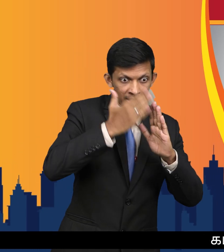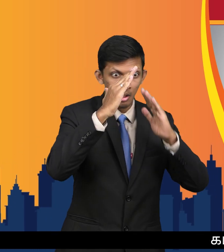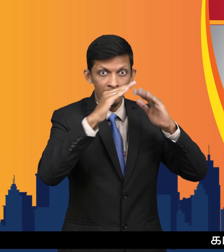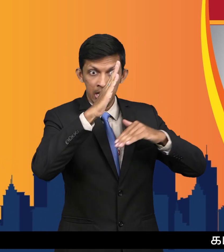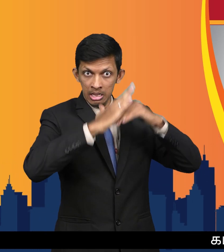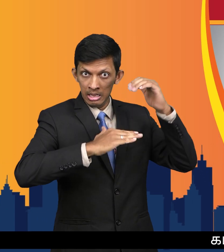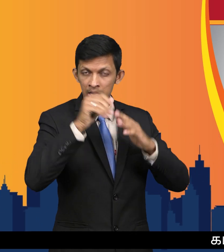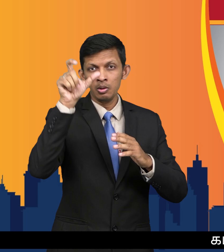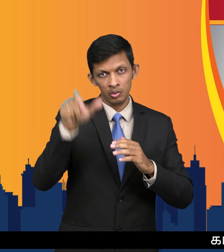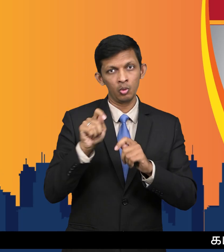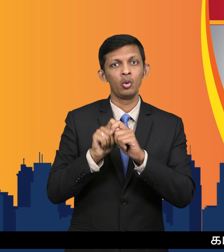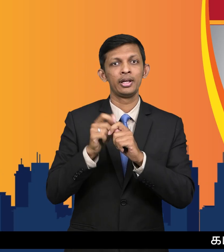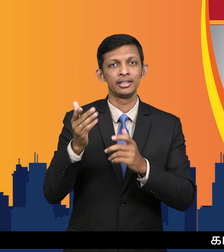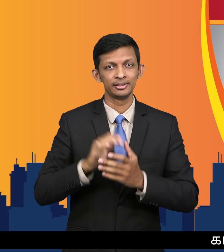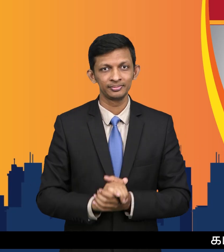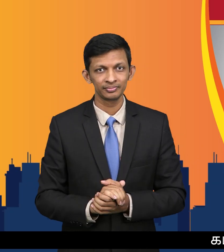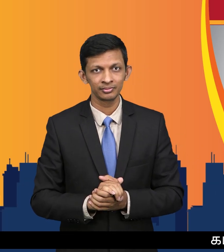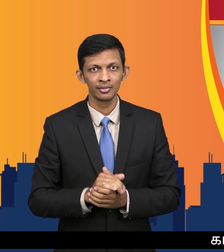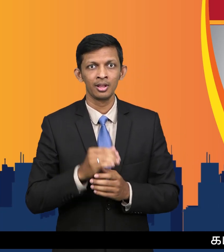கற்களால் கட்டும் நபர்.